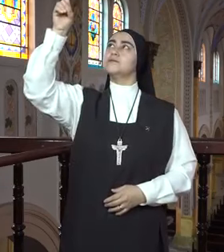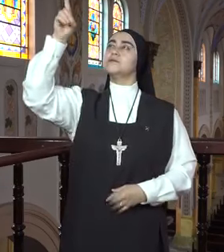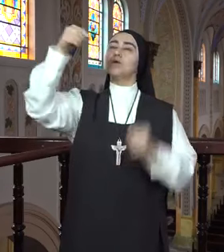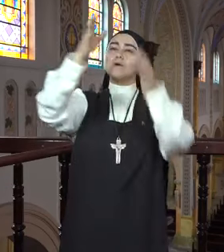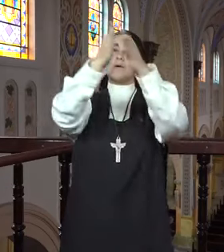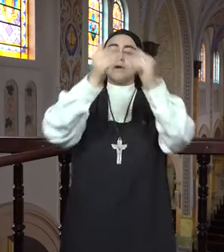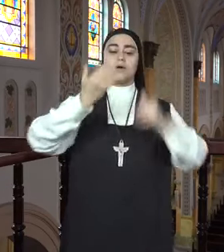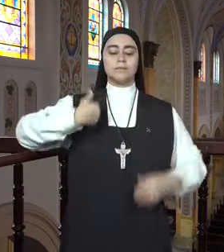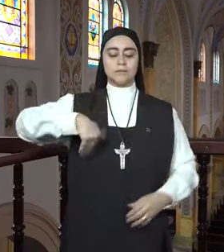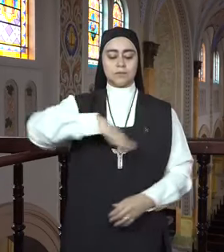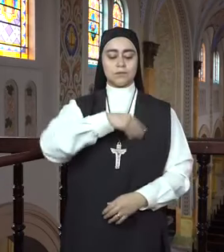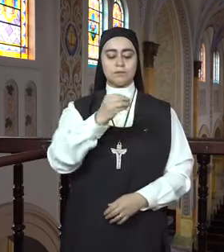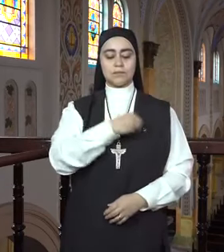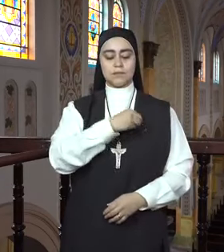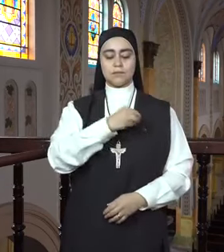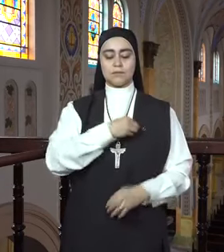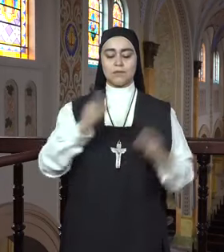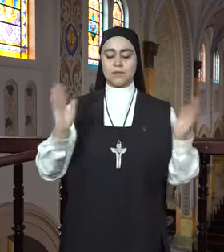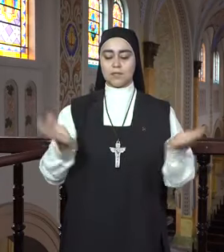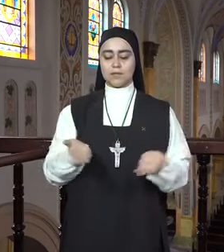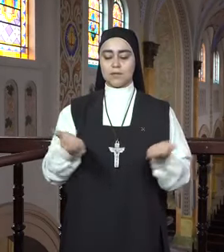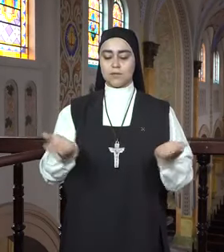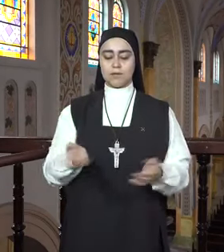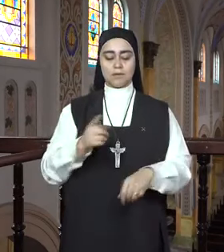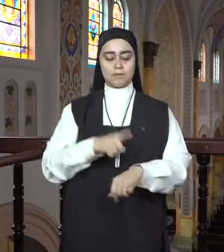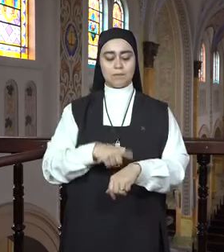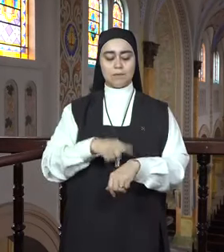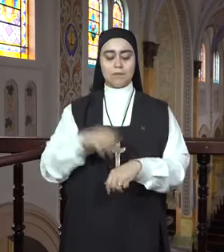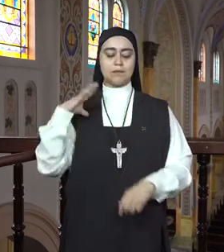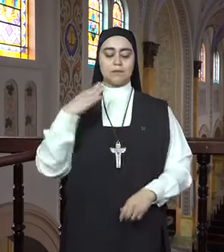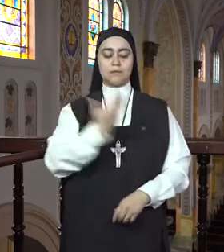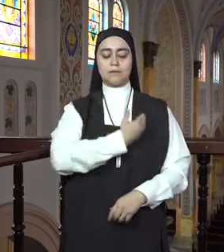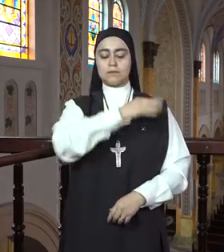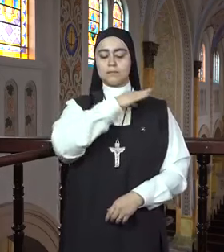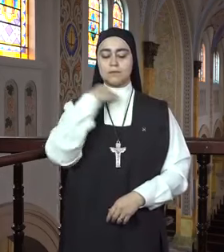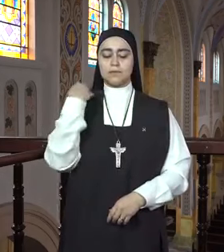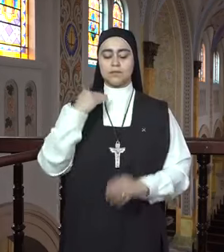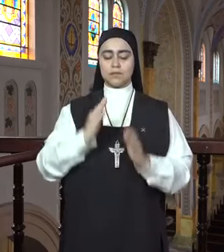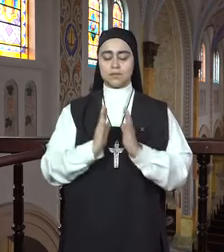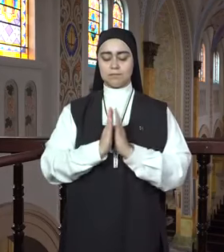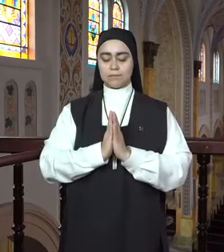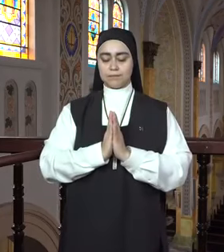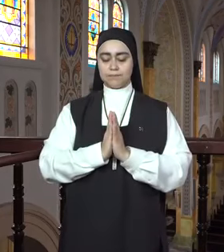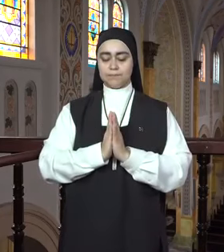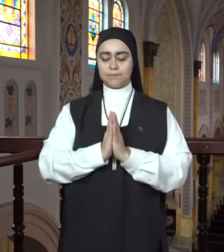Deus, rogai por nós, pecadores, agora e na hora de nossa morte.